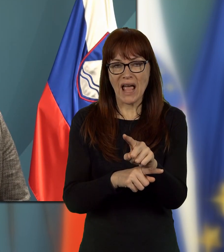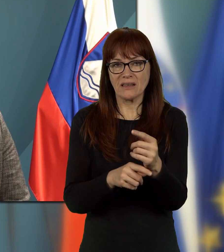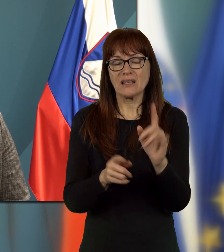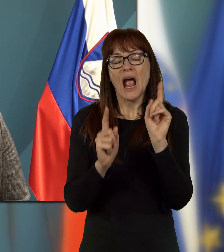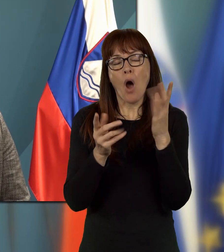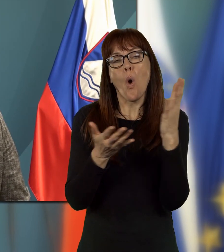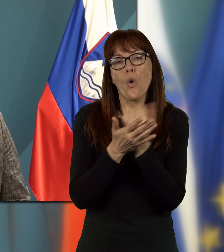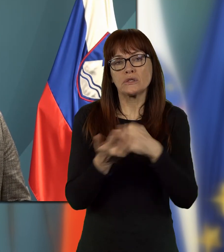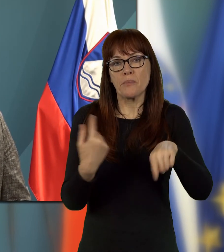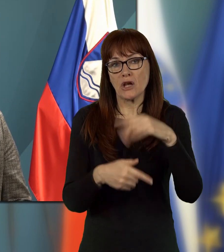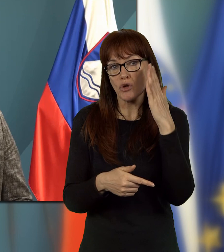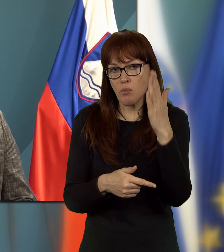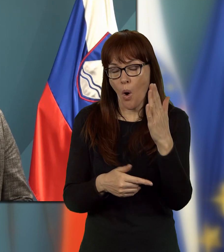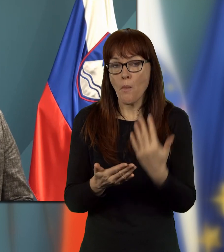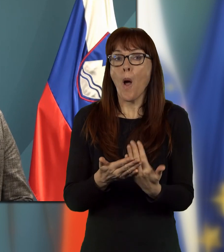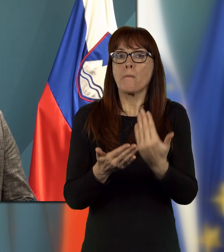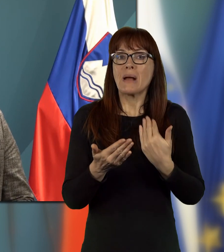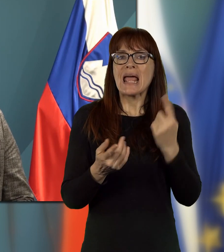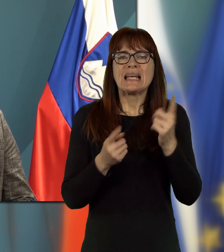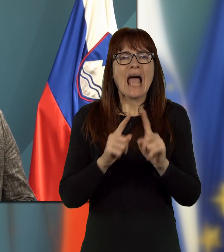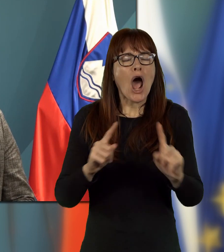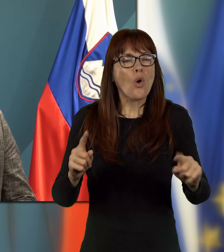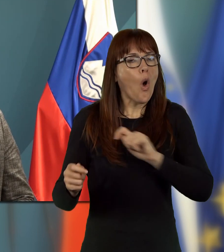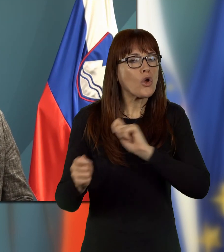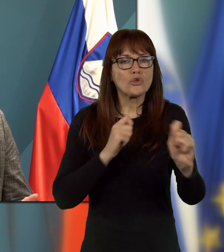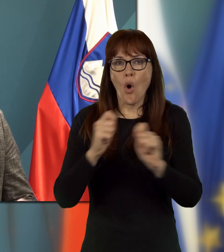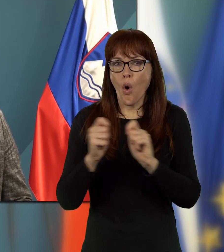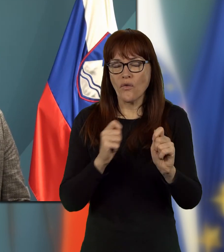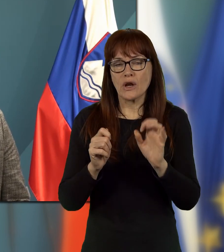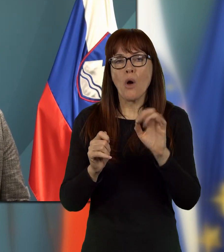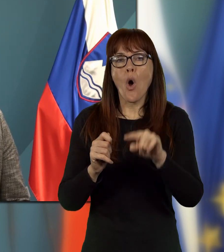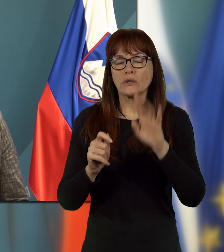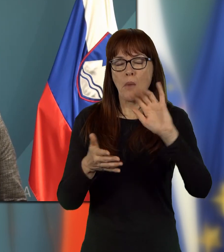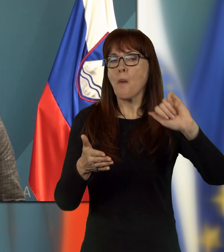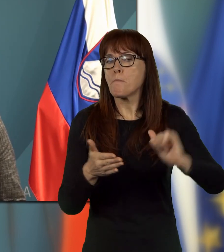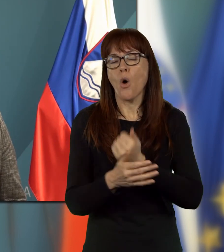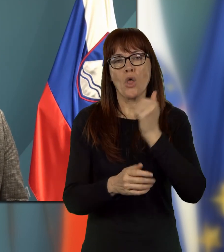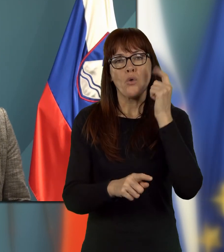napovedovati, kako uspešni bomo. Preden pa karkoli dogovorimo, bo pa o tem